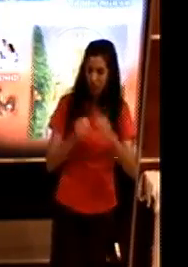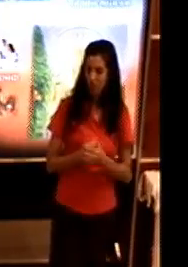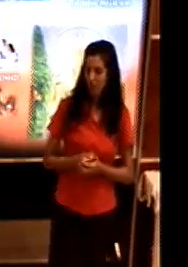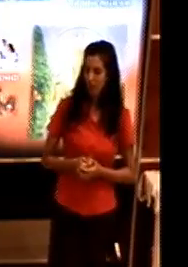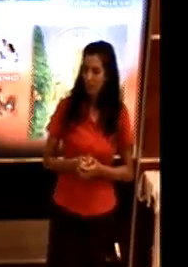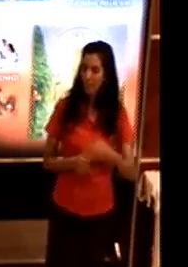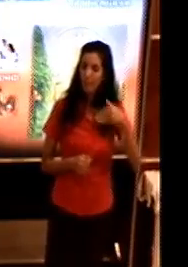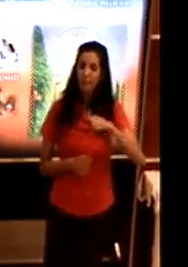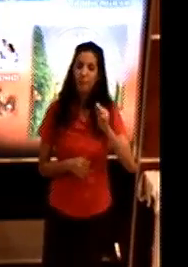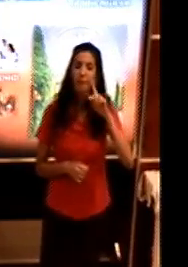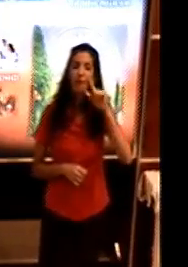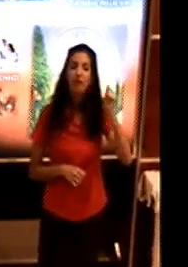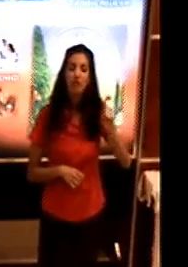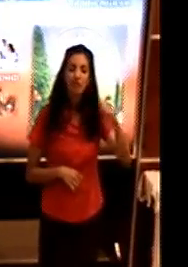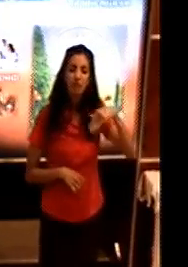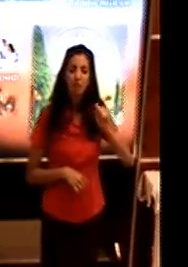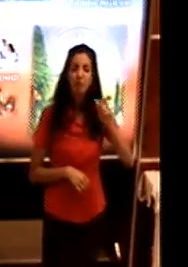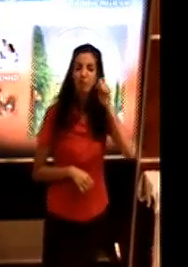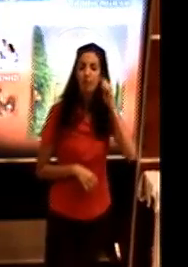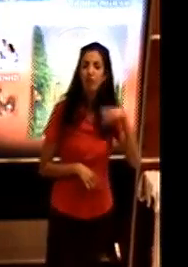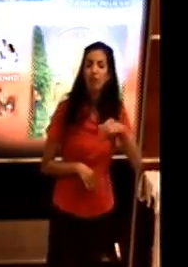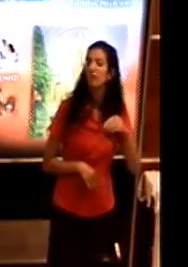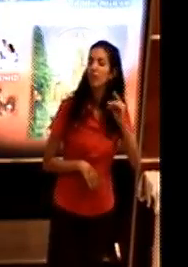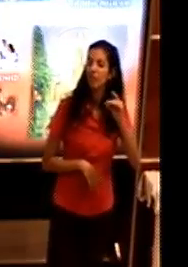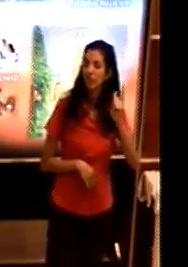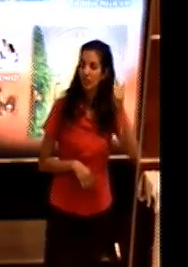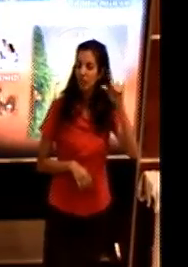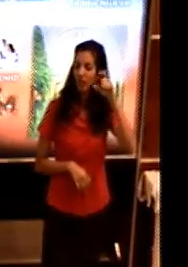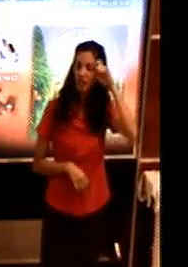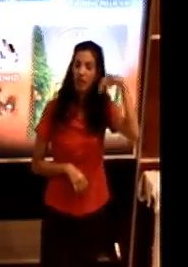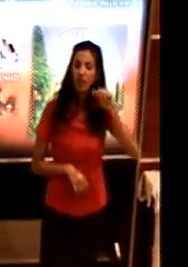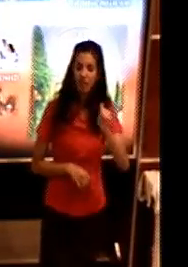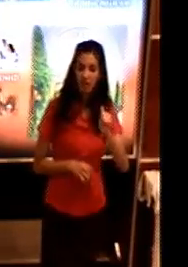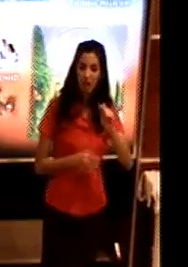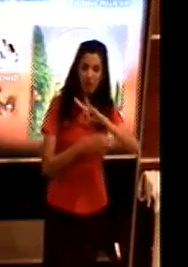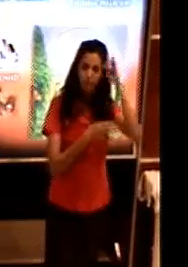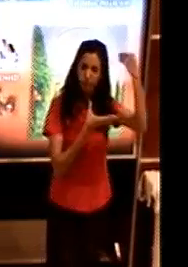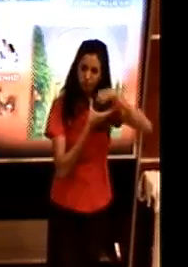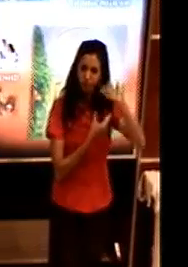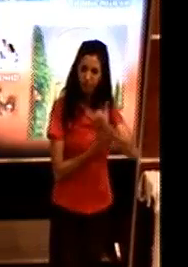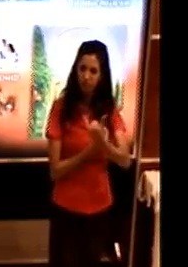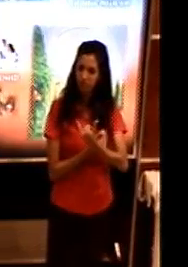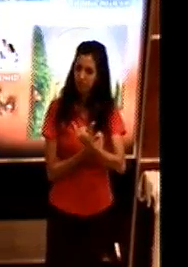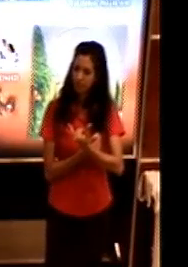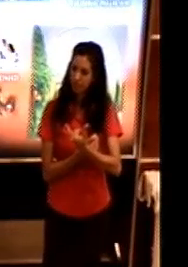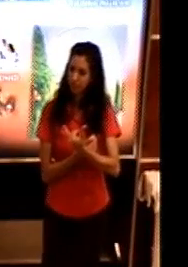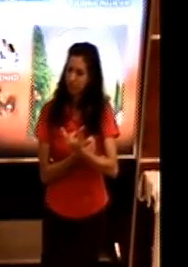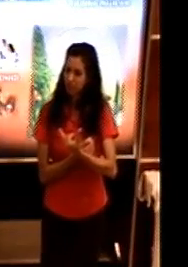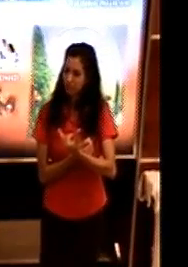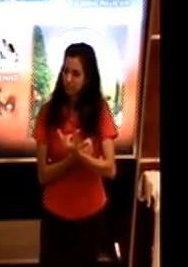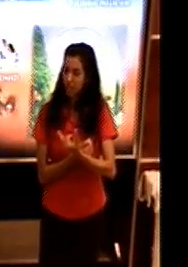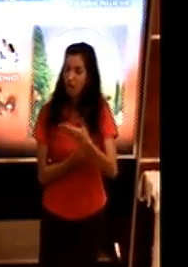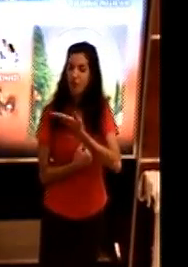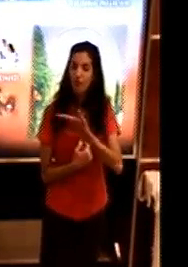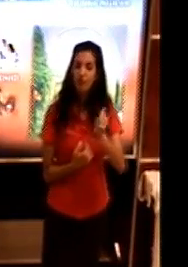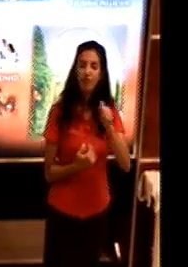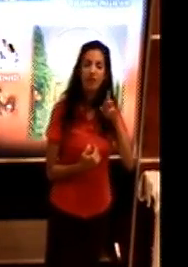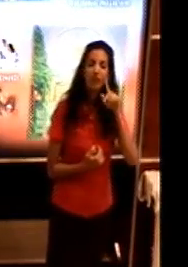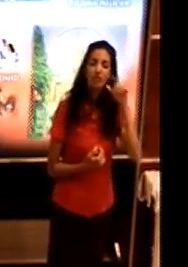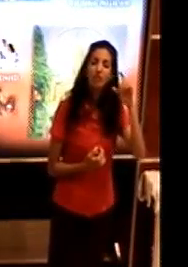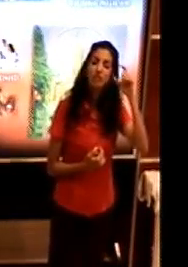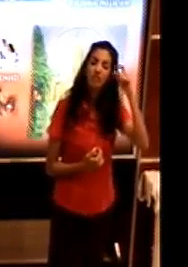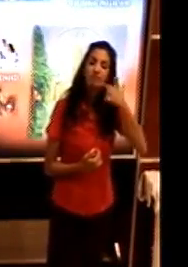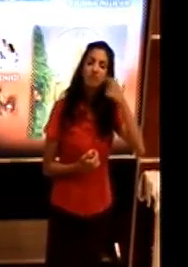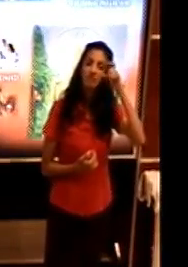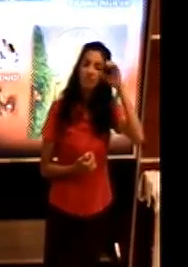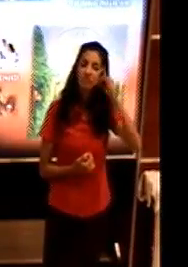María Magdalena, hermanos, estaba poseída por demonios. Cuando los fariseos querían apedrearla,